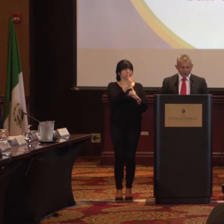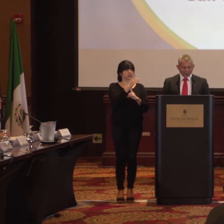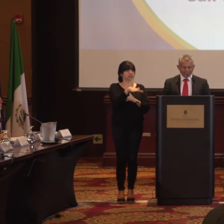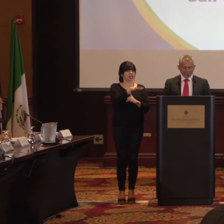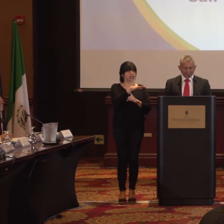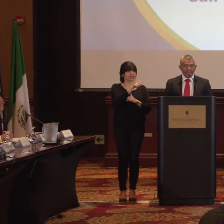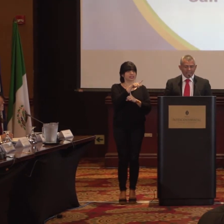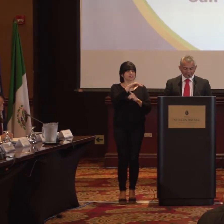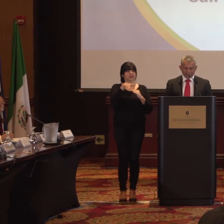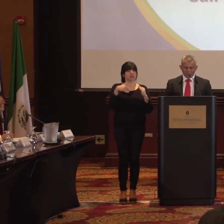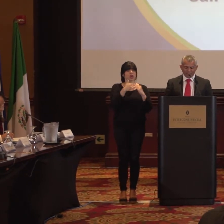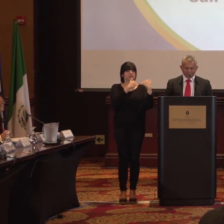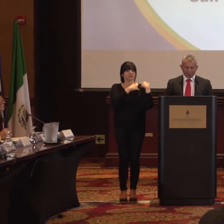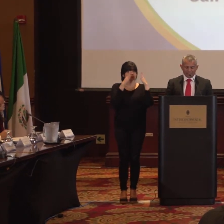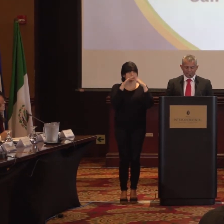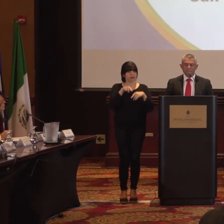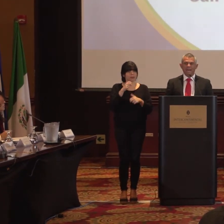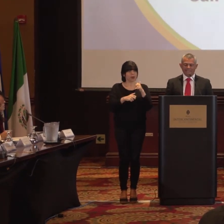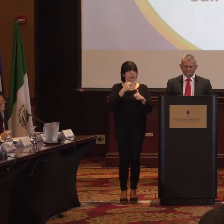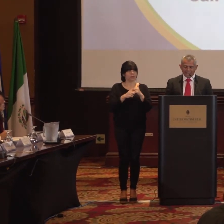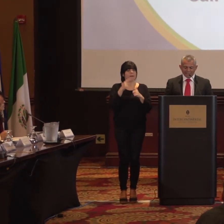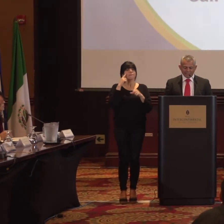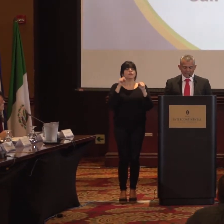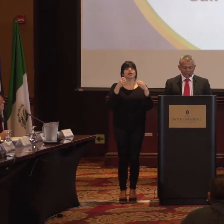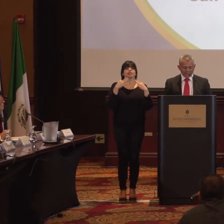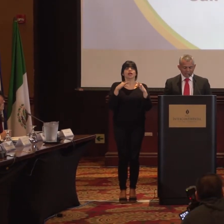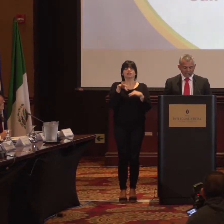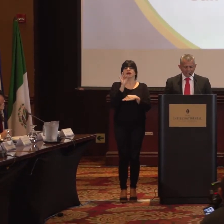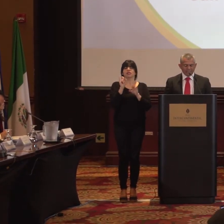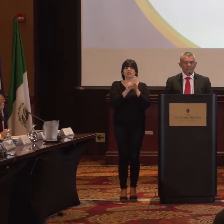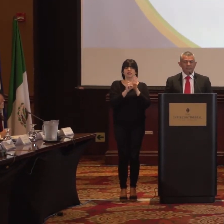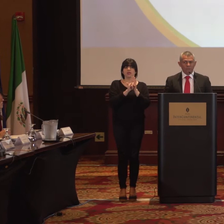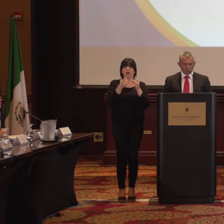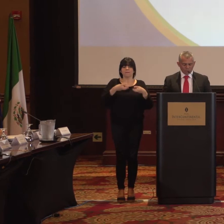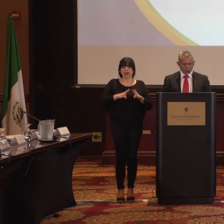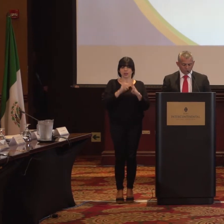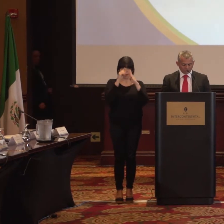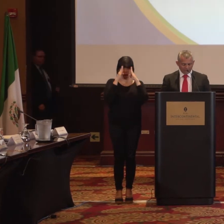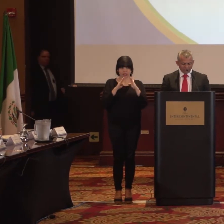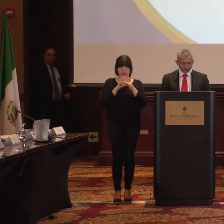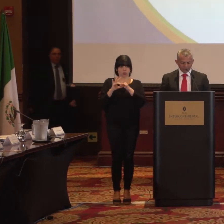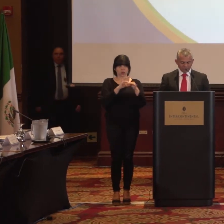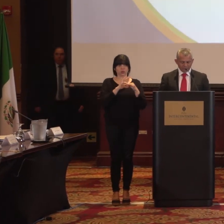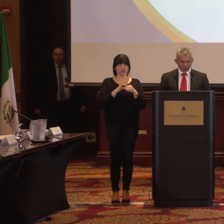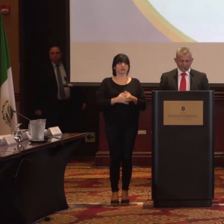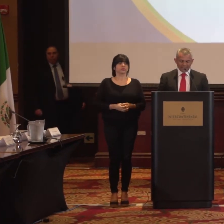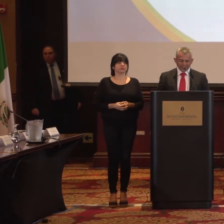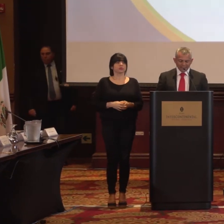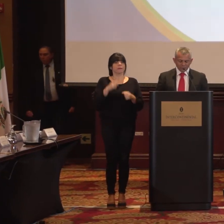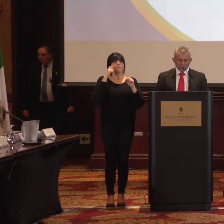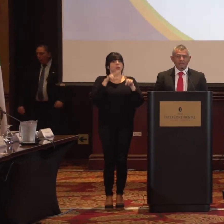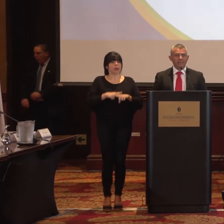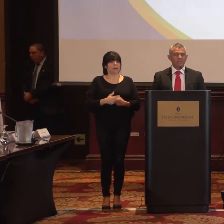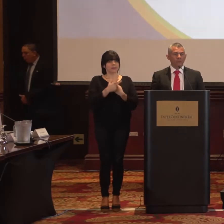civil que atienden esta problemática para tratar de identificar vías de atención conjunta para